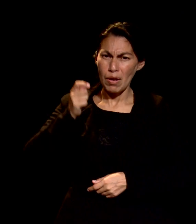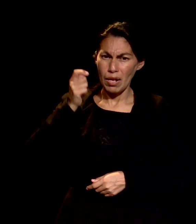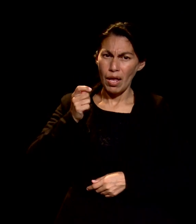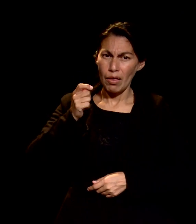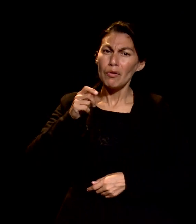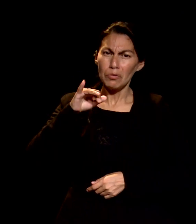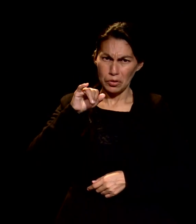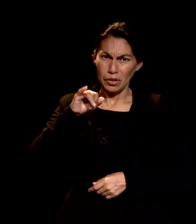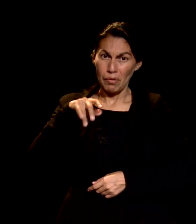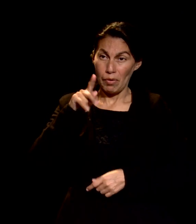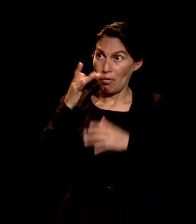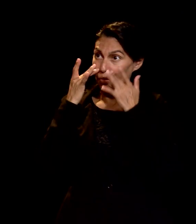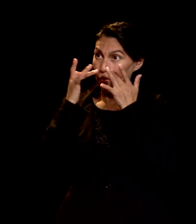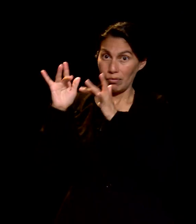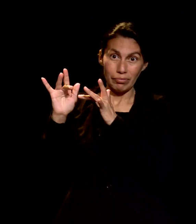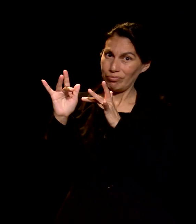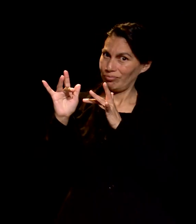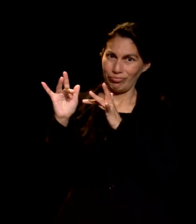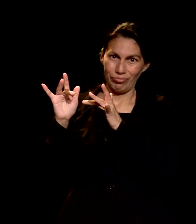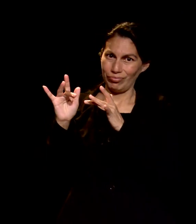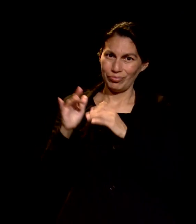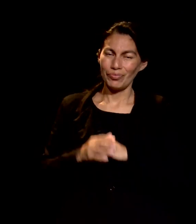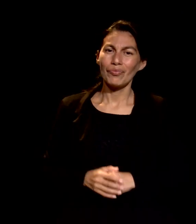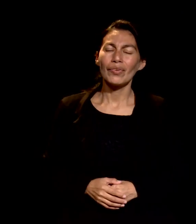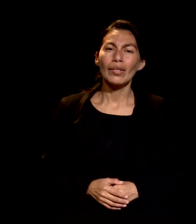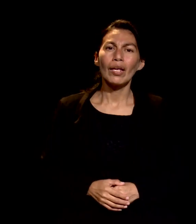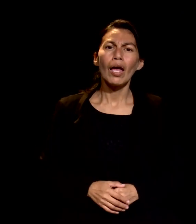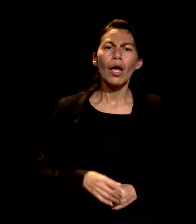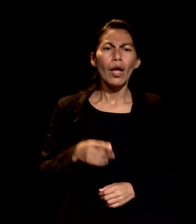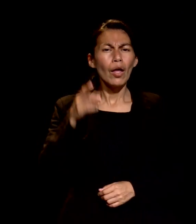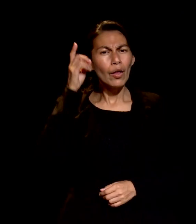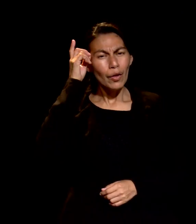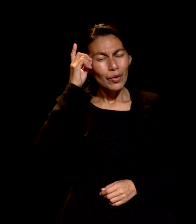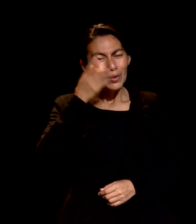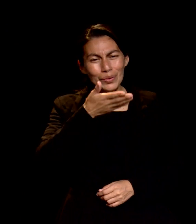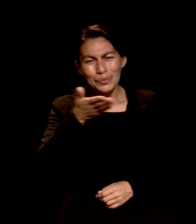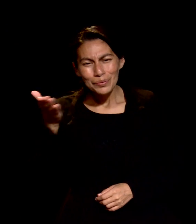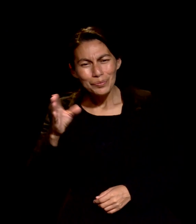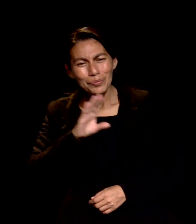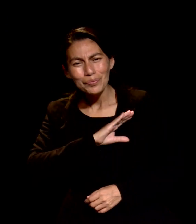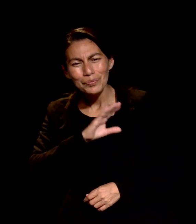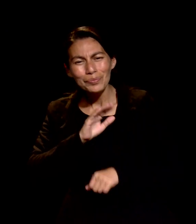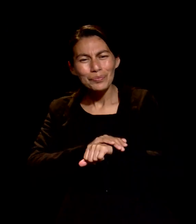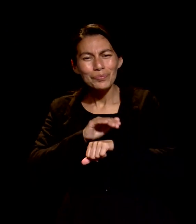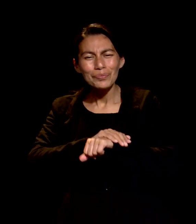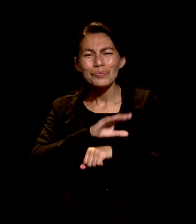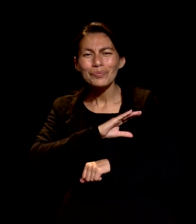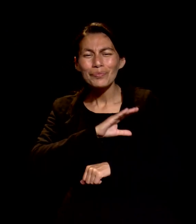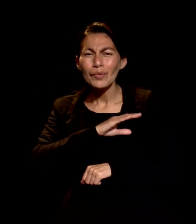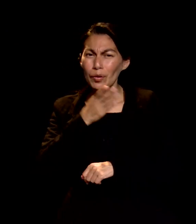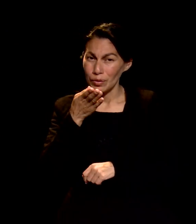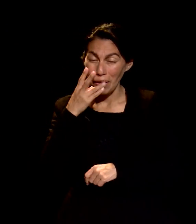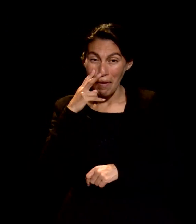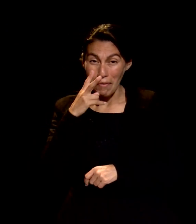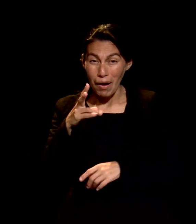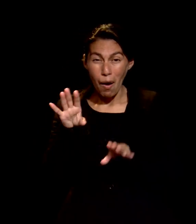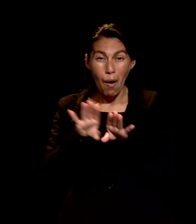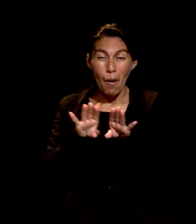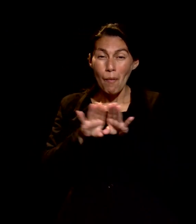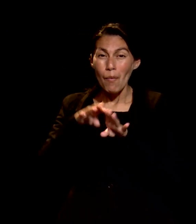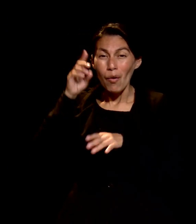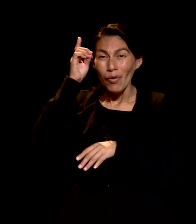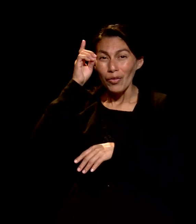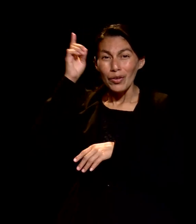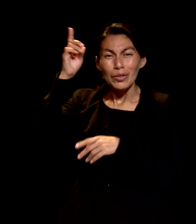Retirados, es cierto. Queridos, ustedes ven, Dios dirige a los que en verdad confían en Él